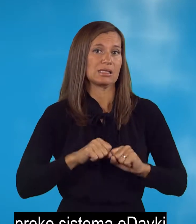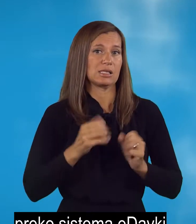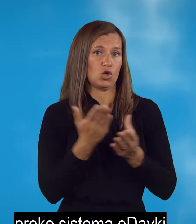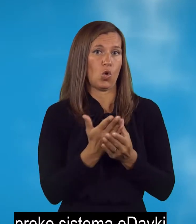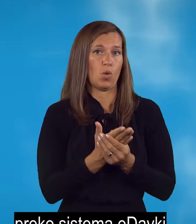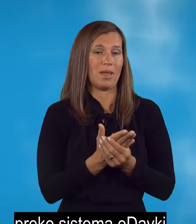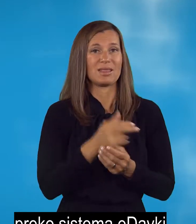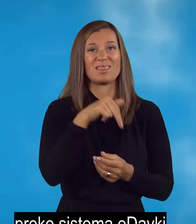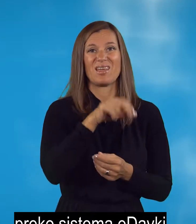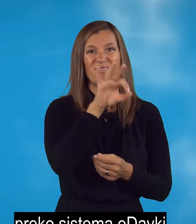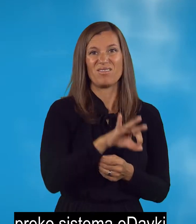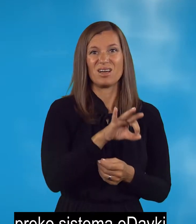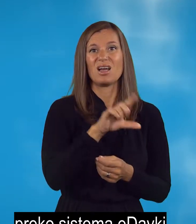dokument NFLD.